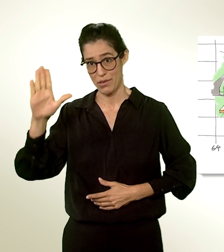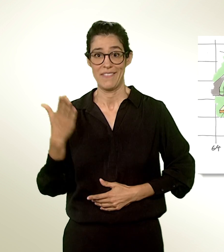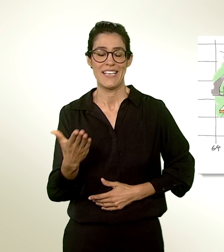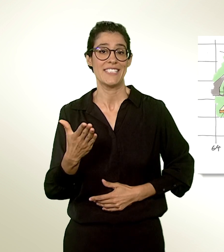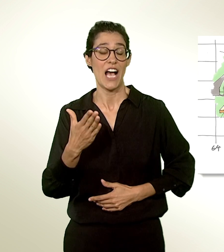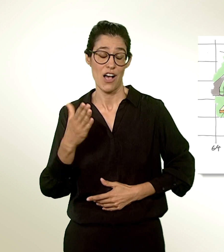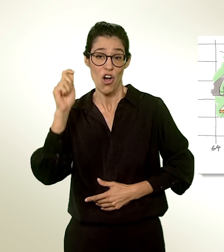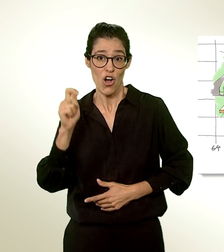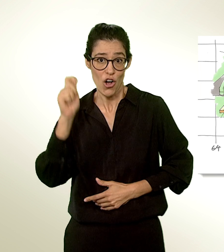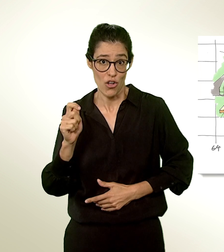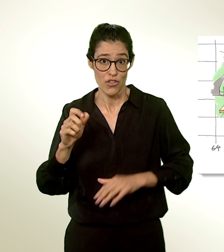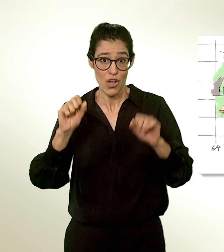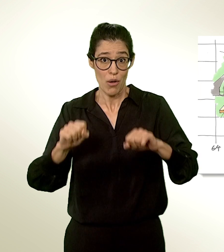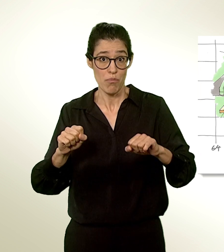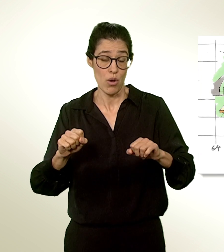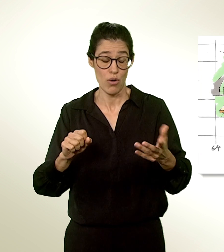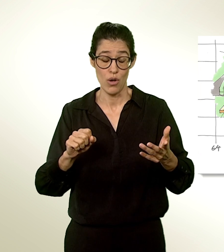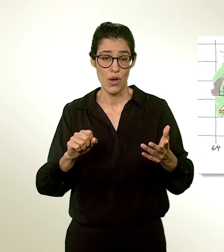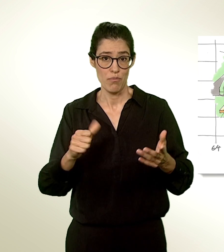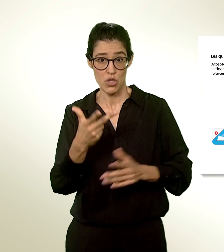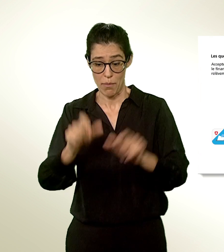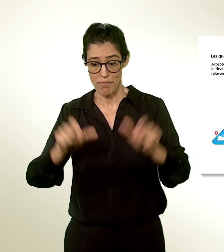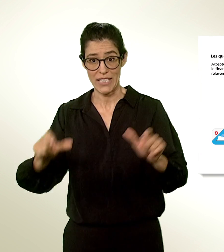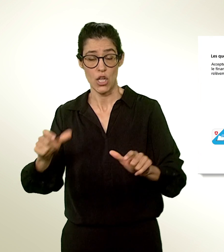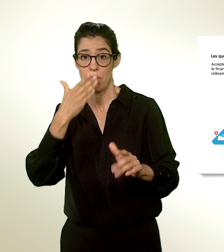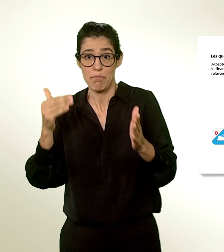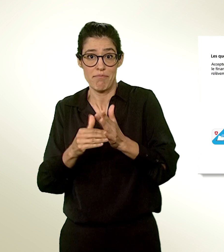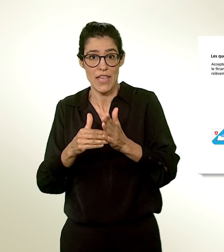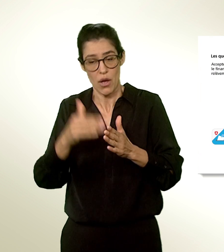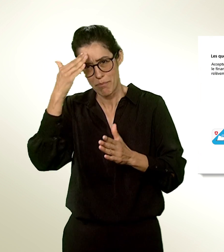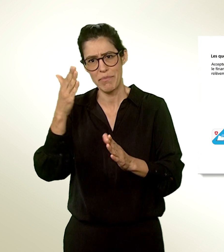en continuant de travailler au-delà de l'âge de la retraite. Pour toutes